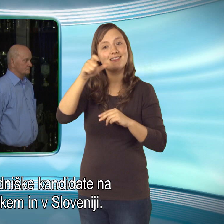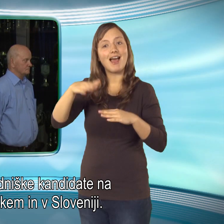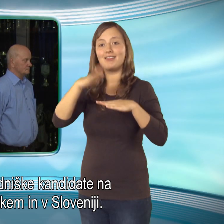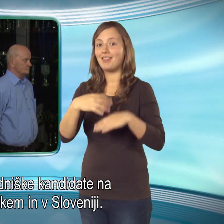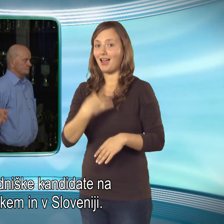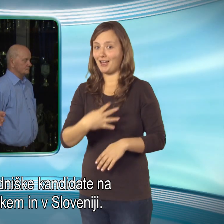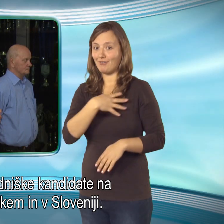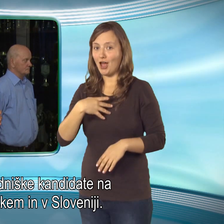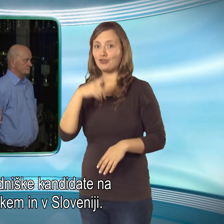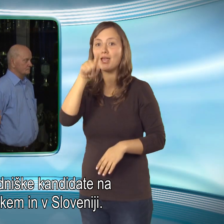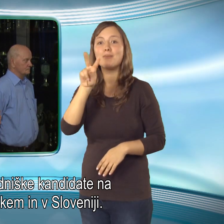Sloveniji.